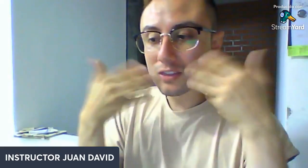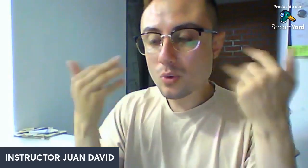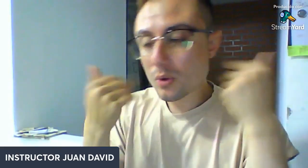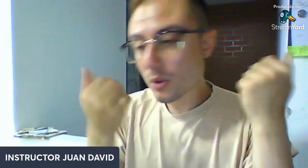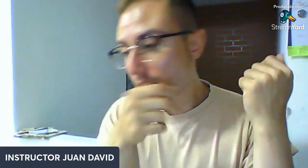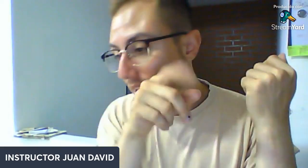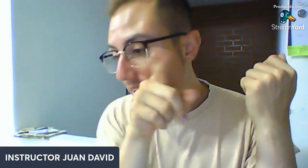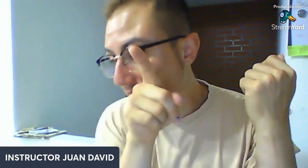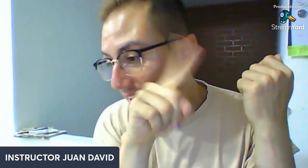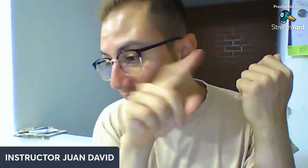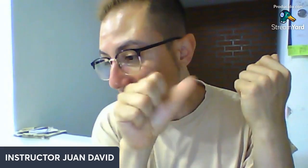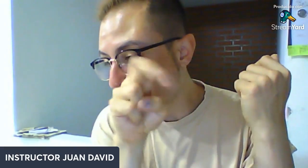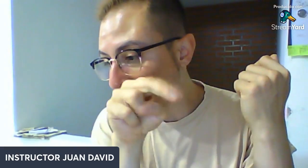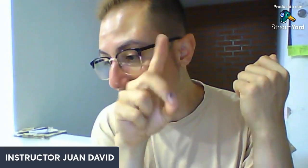Ah, bueno, Julie dice que es gato.